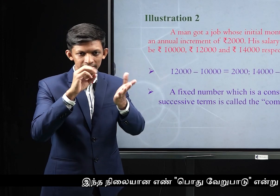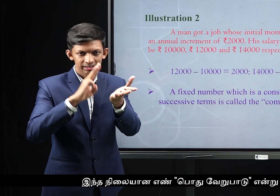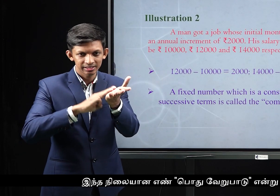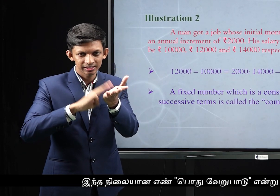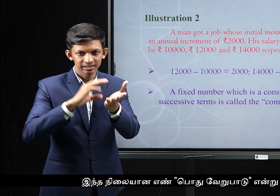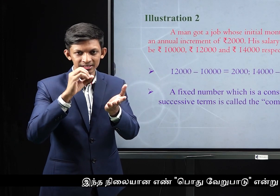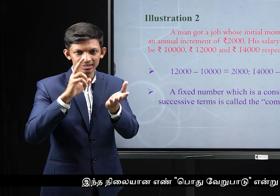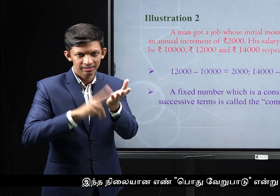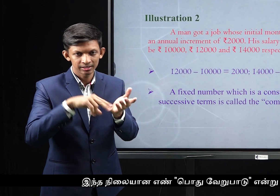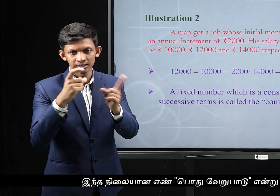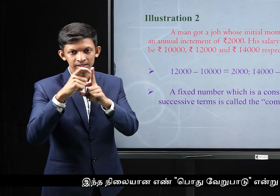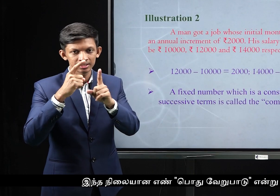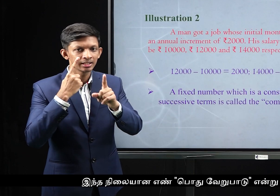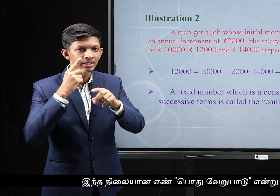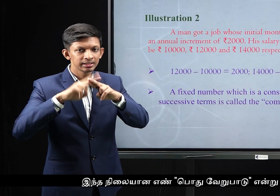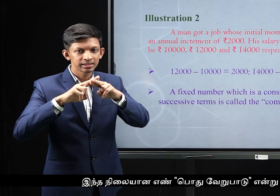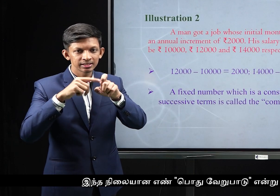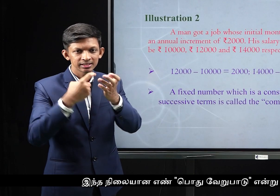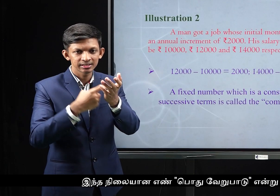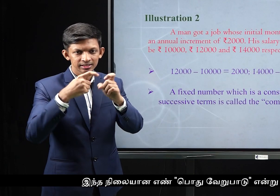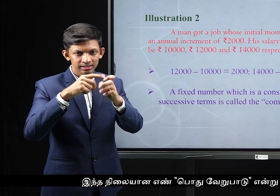பொது வேறுபாடு என்று அழைக்கப்படுகிறது.